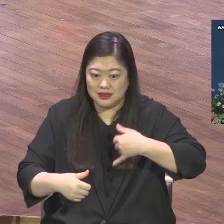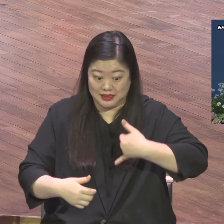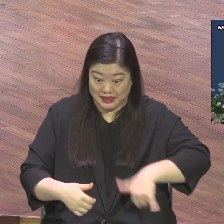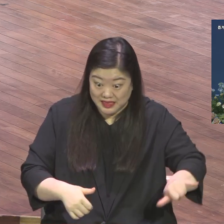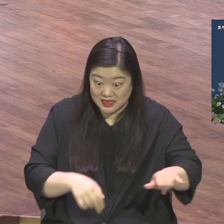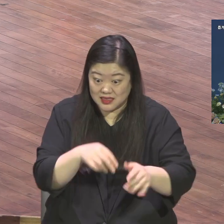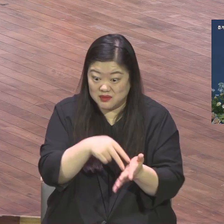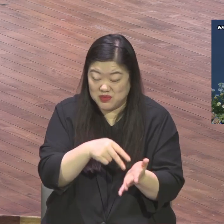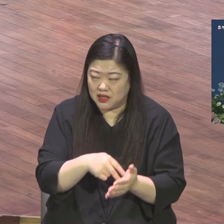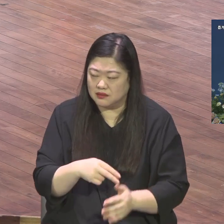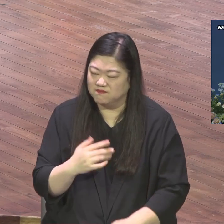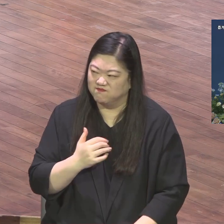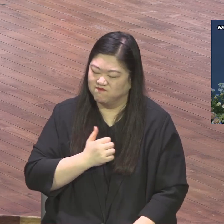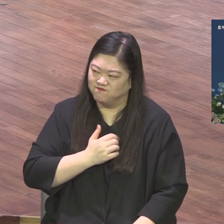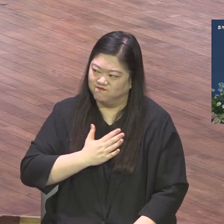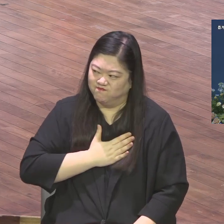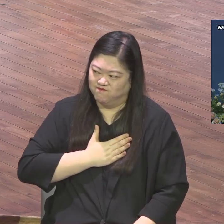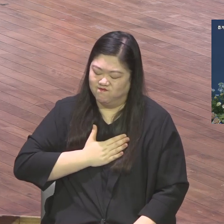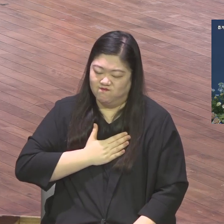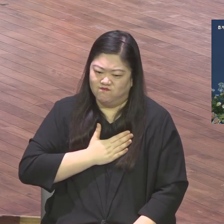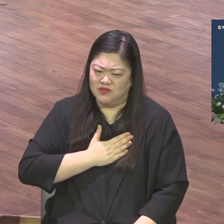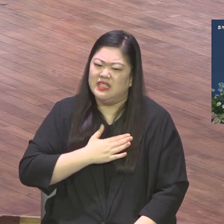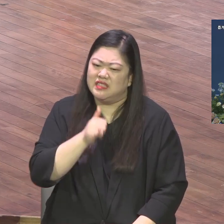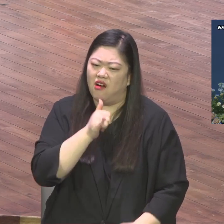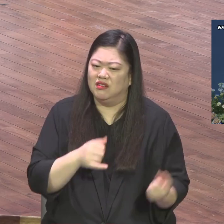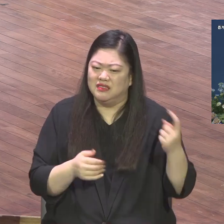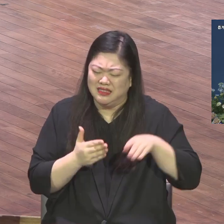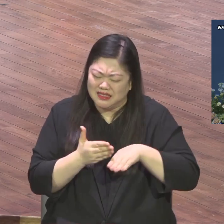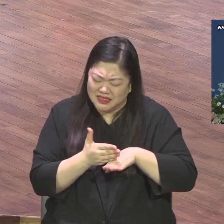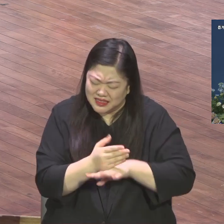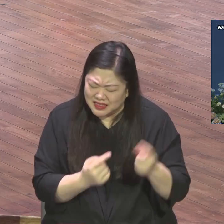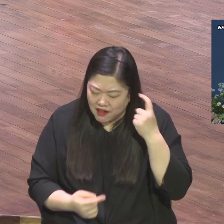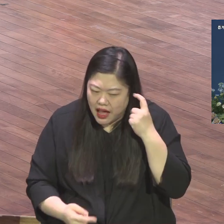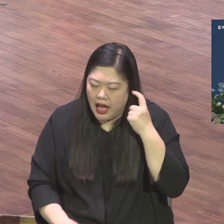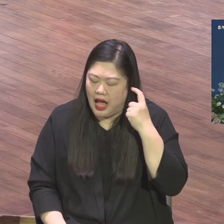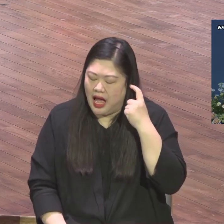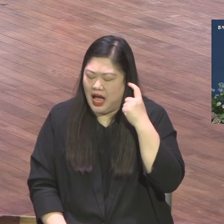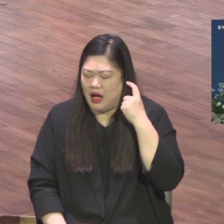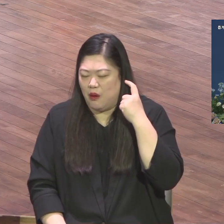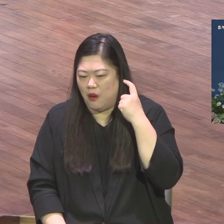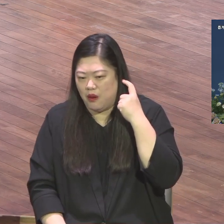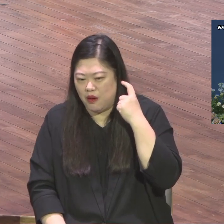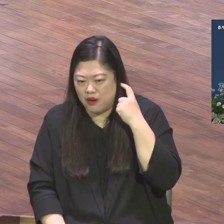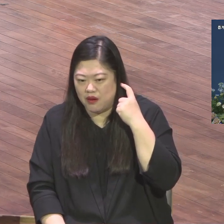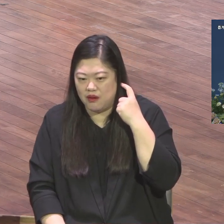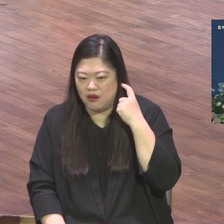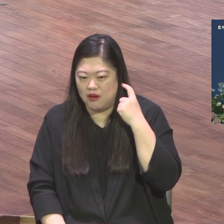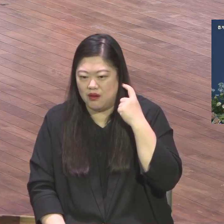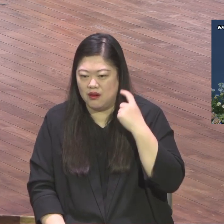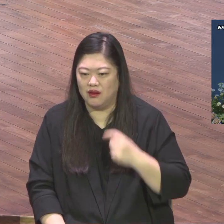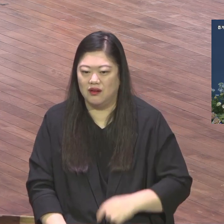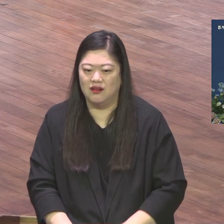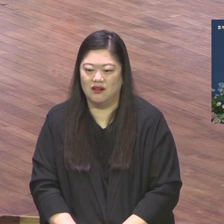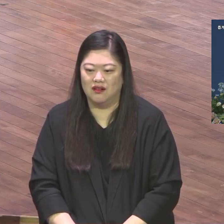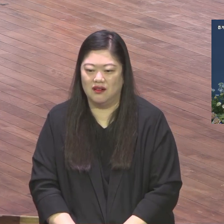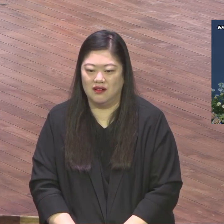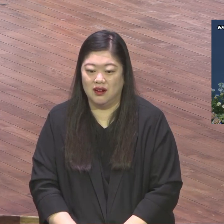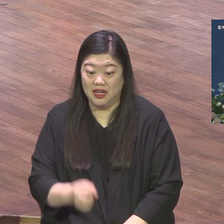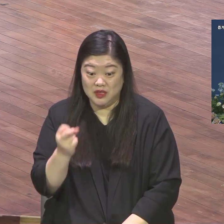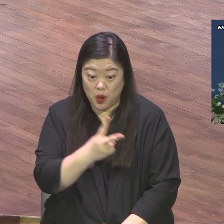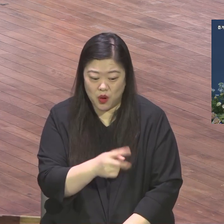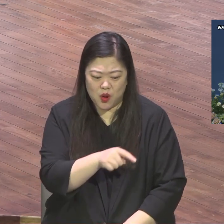건데 자존심 팍 상한 거예요. 들킨 거예요. 드러나니까 자기도 아는데 아버지가 알았다. 그